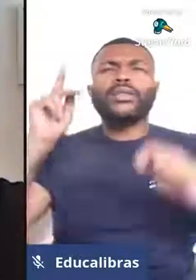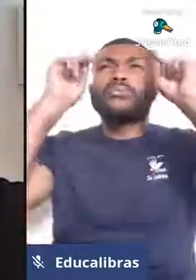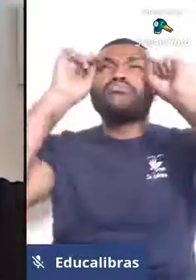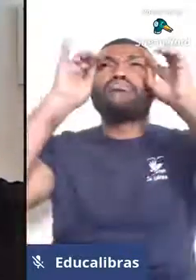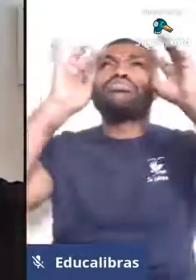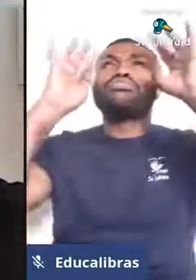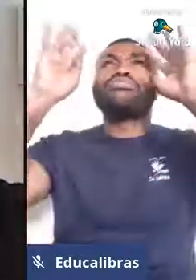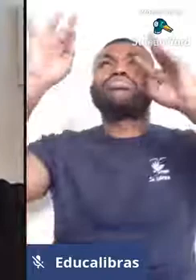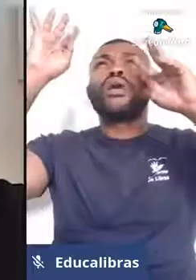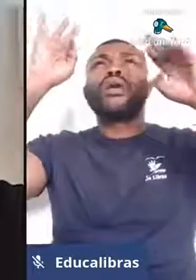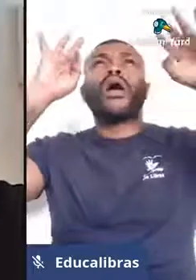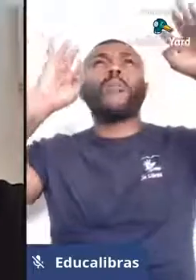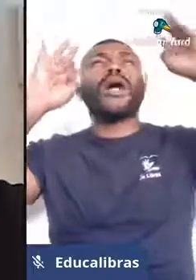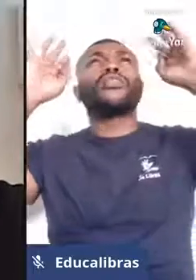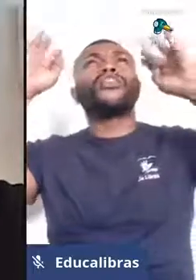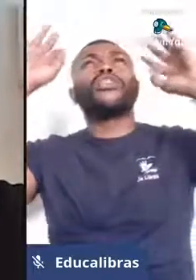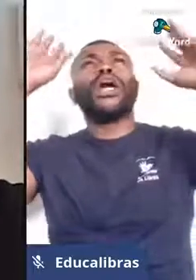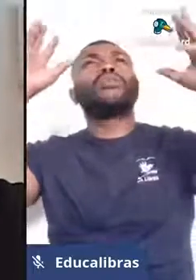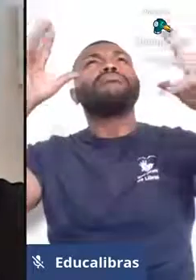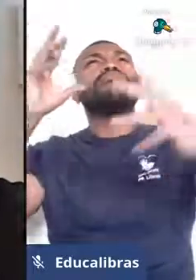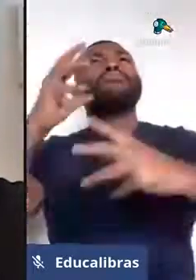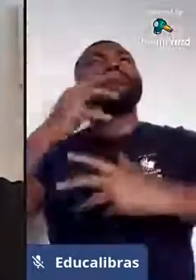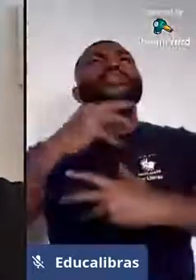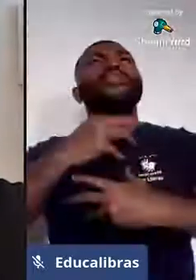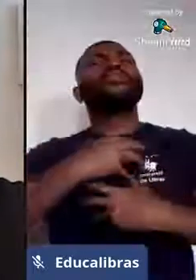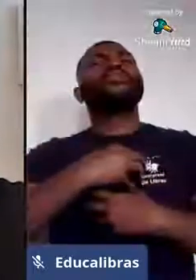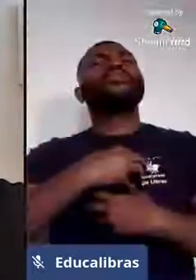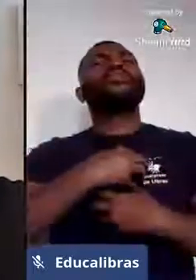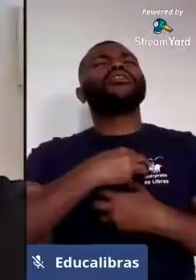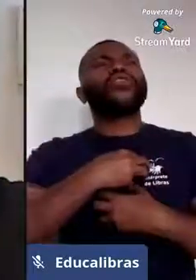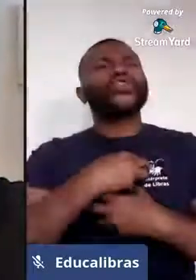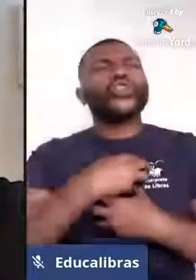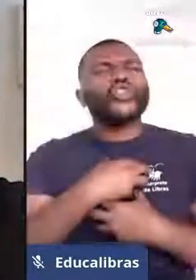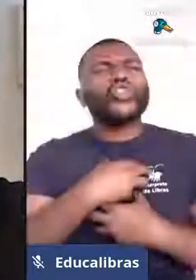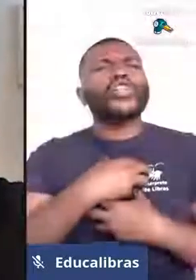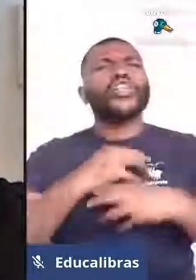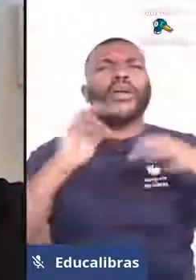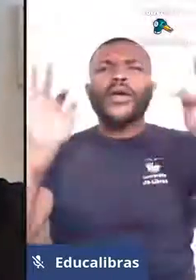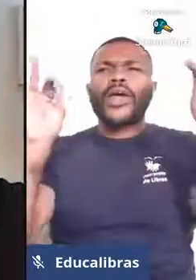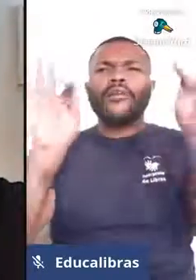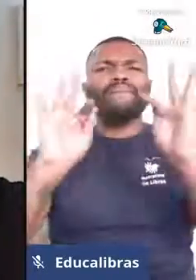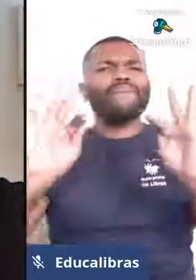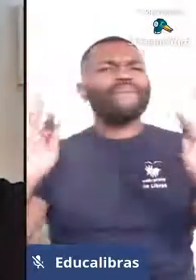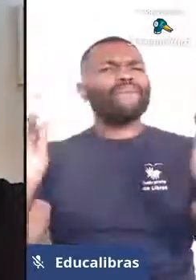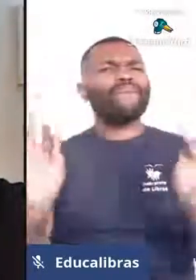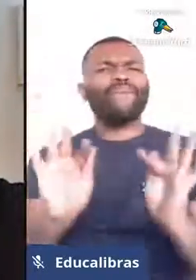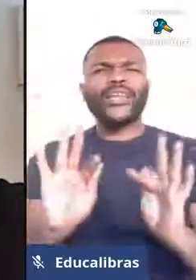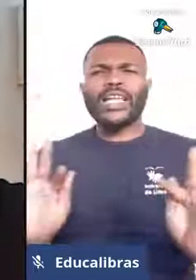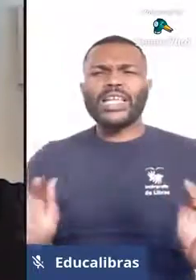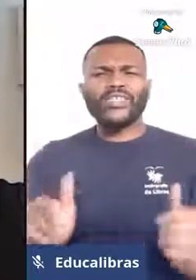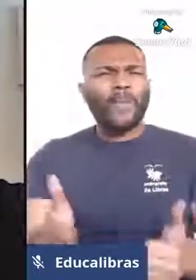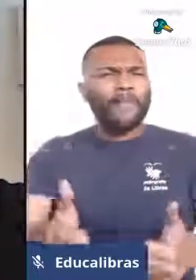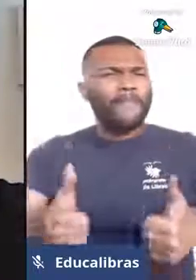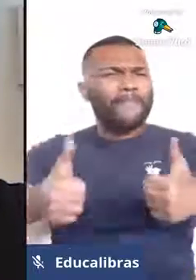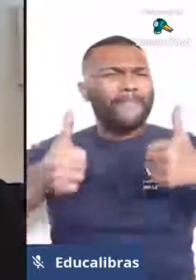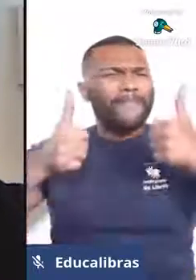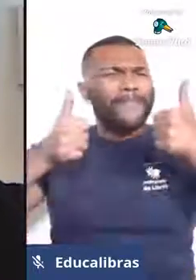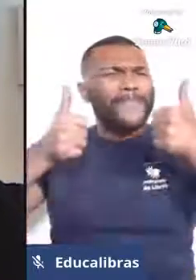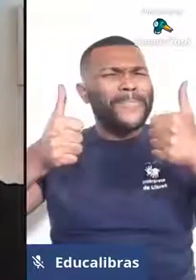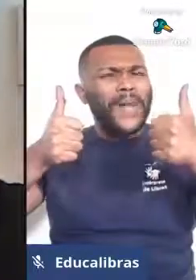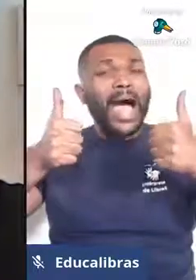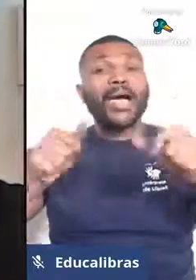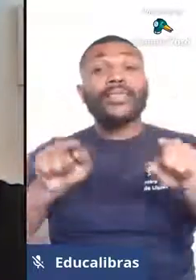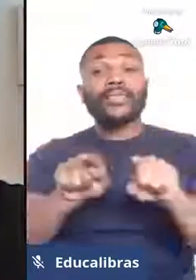do cuidado que eles tiveram e da felicidade foi transformadora. Junto com maquetes táteis,